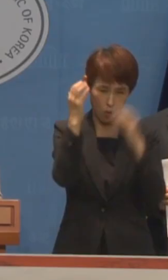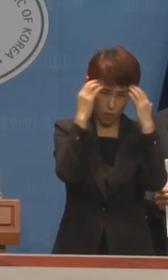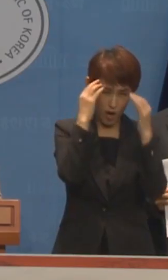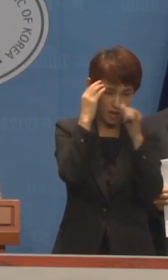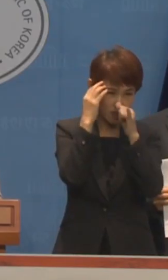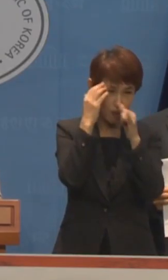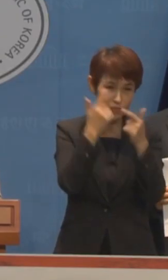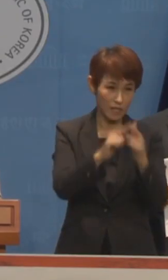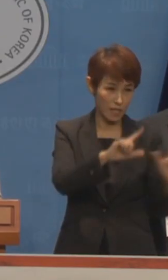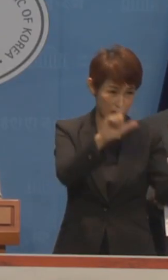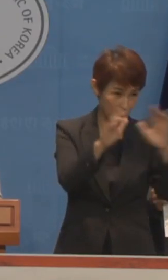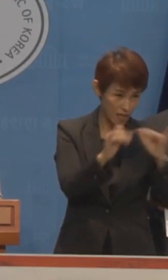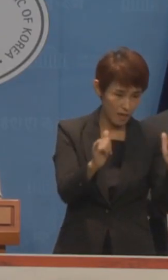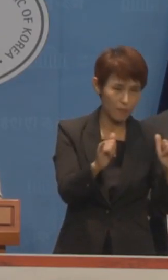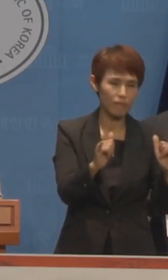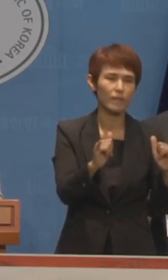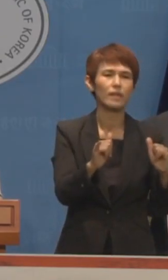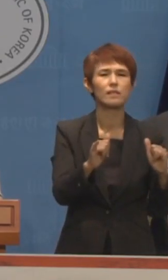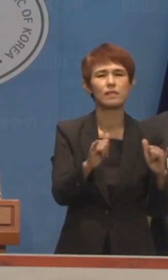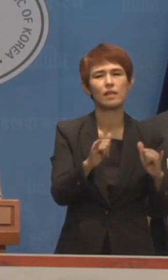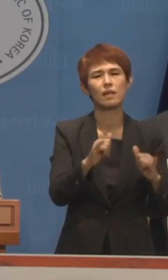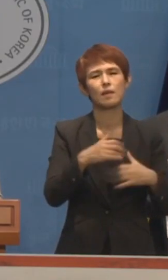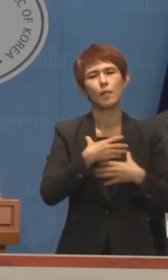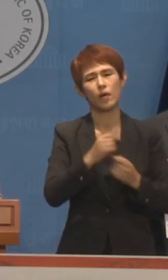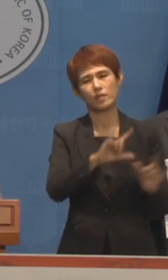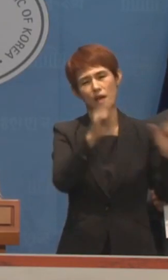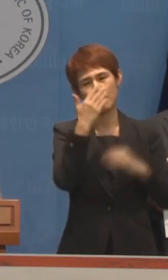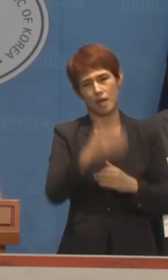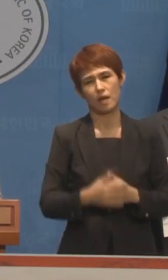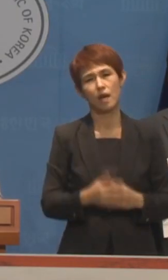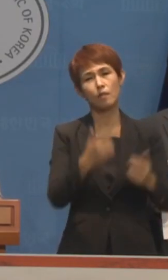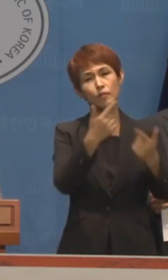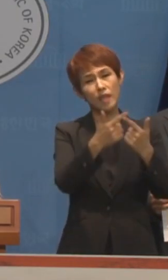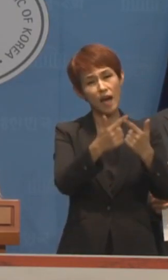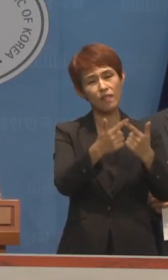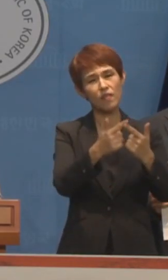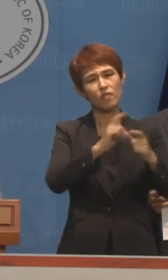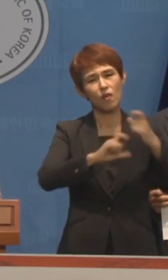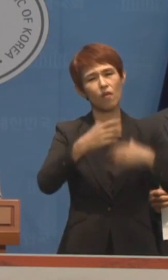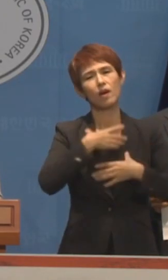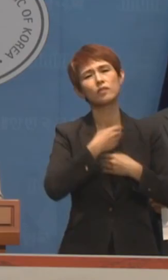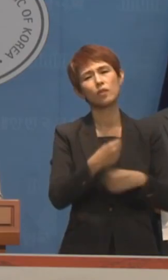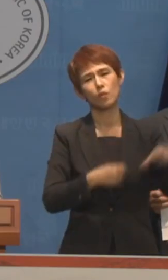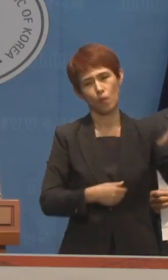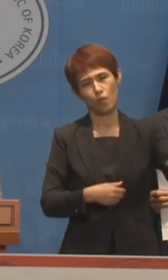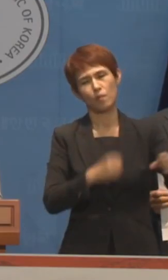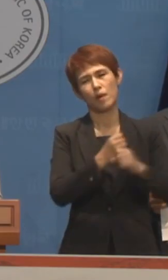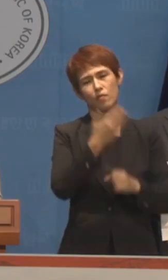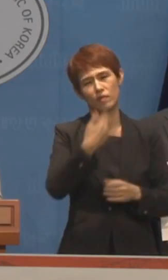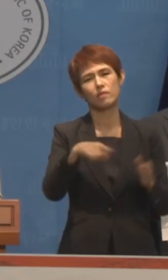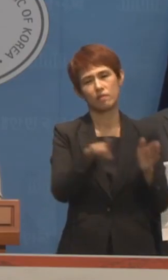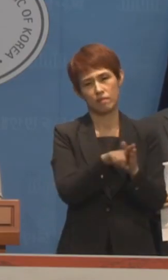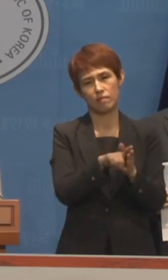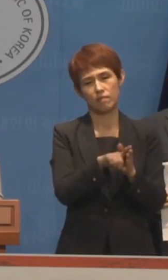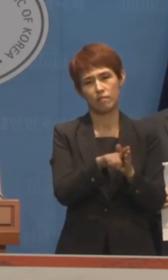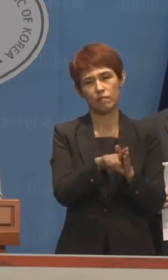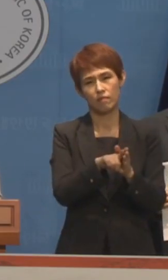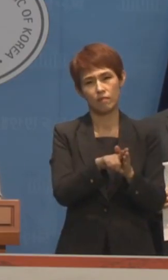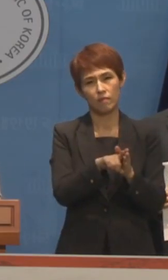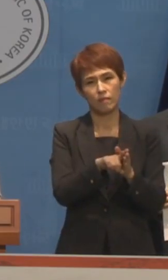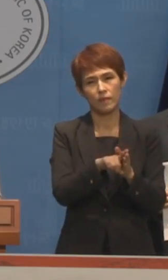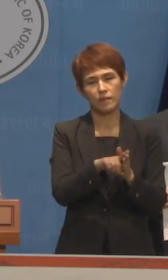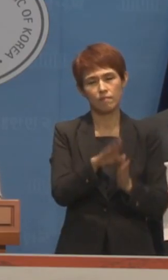다른 삶을 살 수 있도록 부산이라는 도시가 조금 더 안전하고 미래지향적인 도시로 나아갈 수